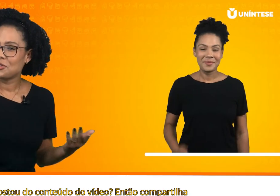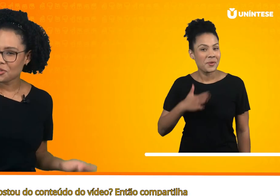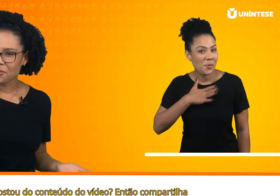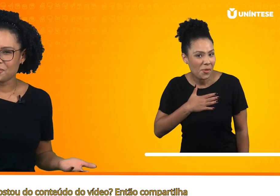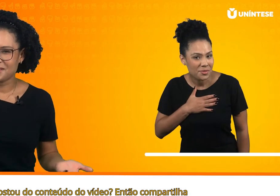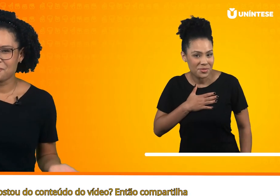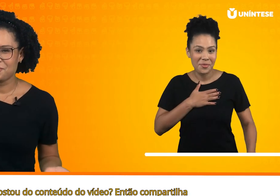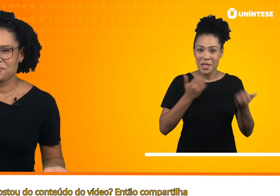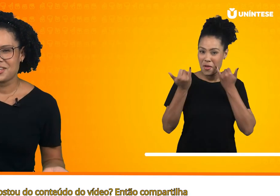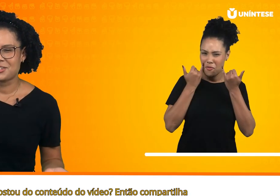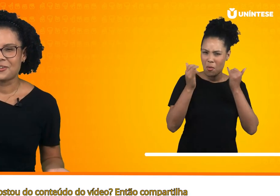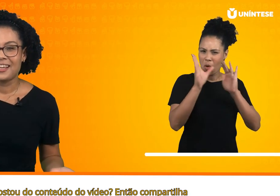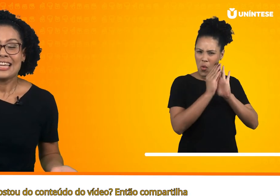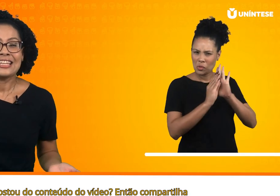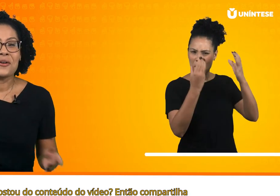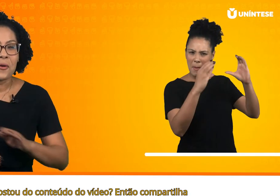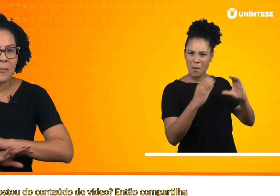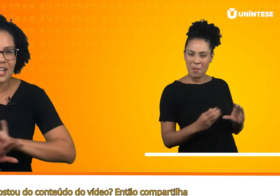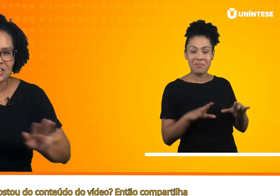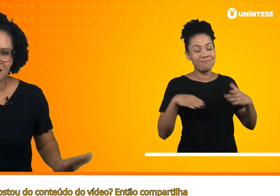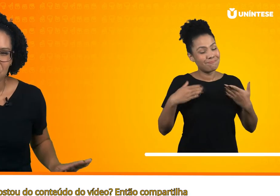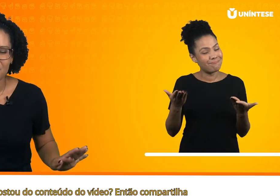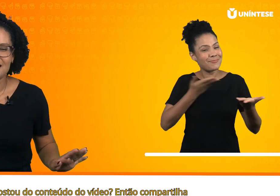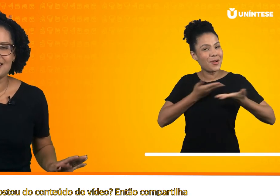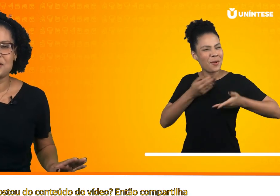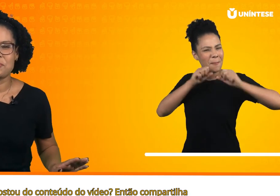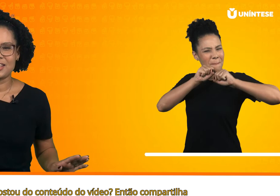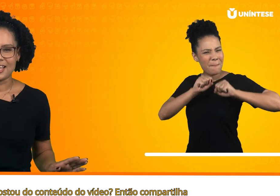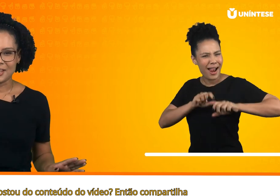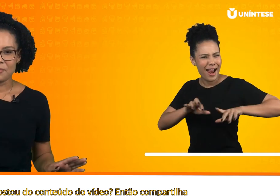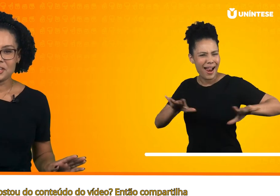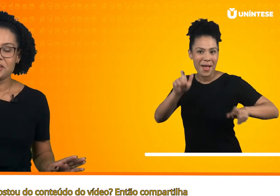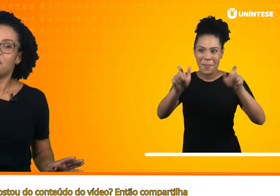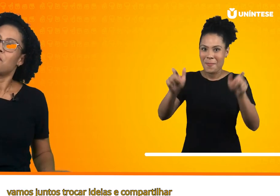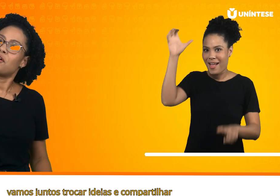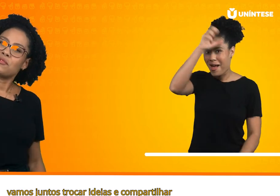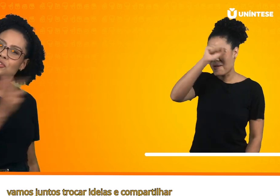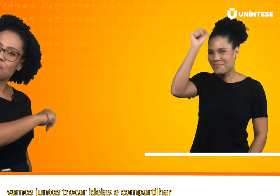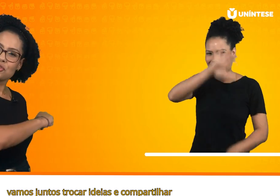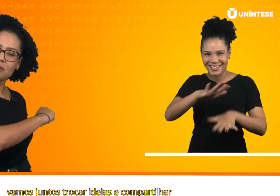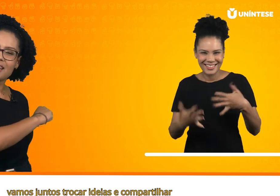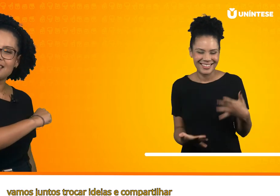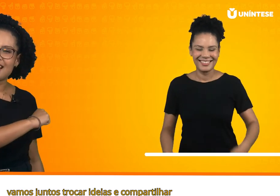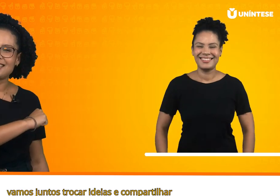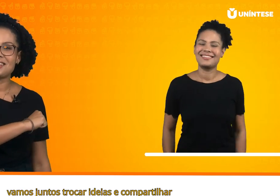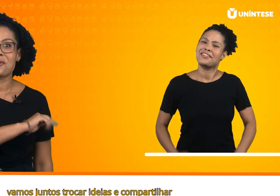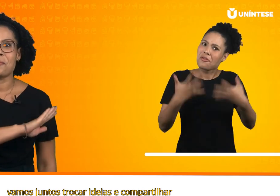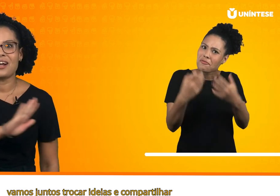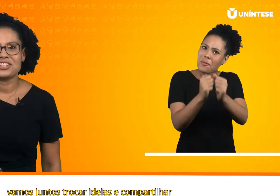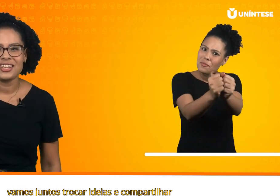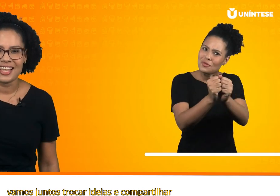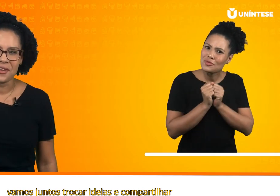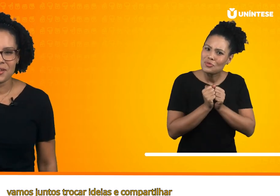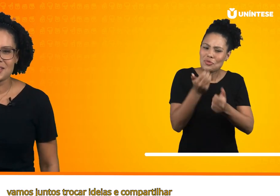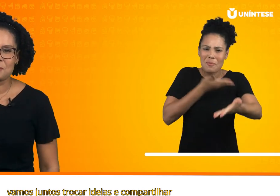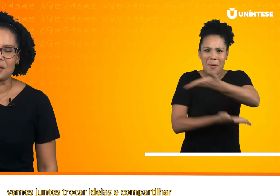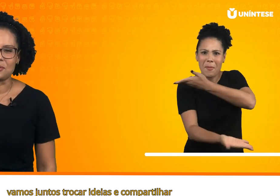Gostou do conteúdo do vídeo? Então compartilha com quem deseja aprender Libras. Vamos juntos trocar ideias e compartilhar conhecimento.